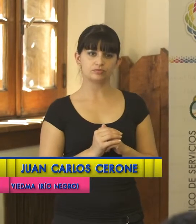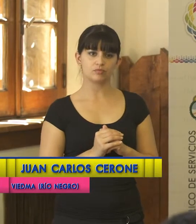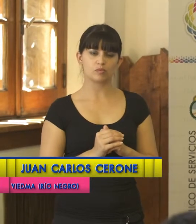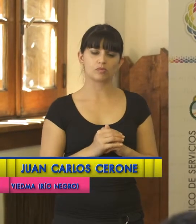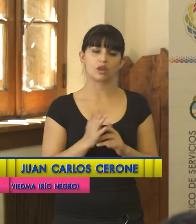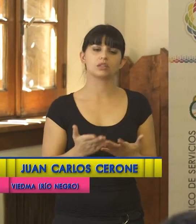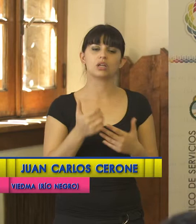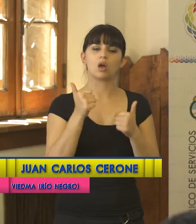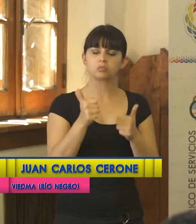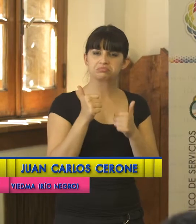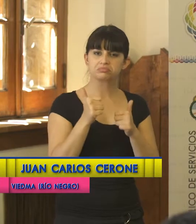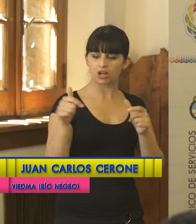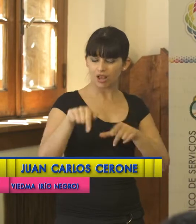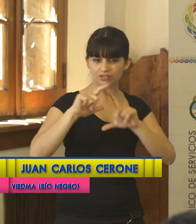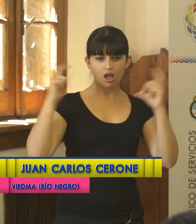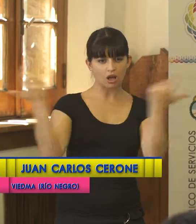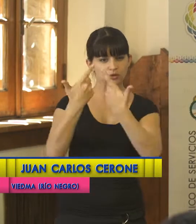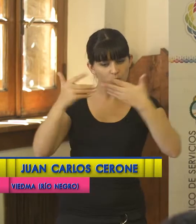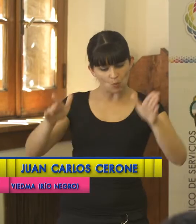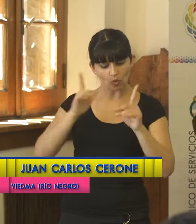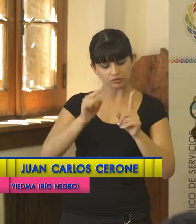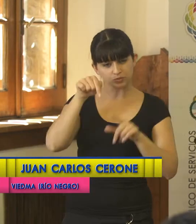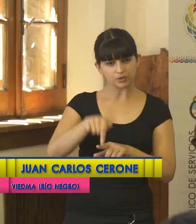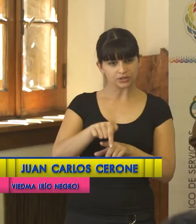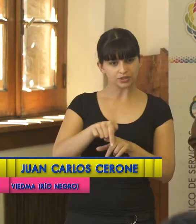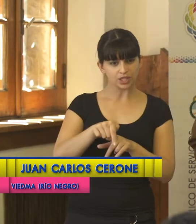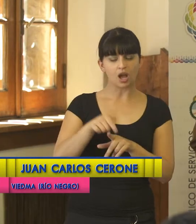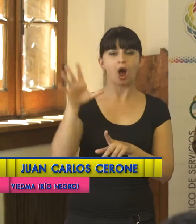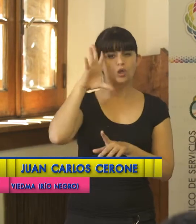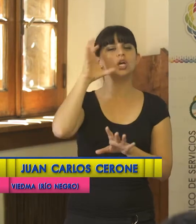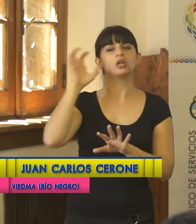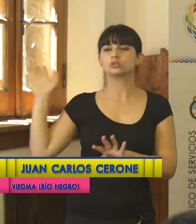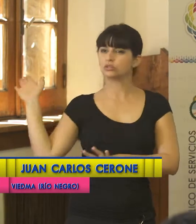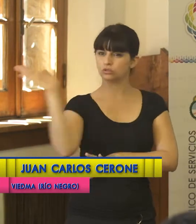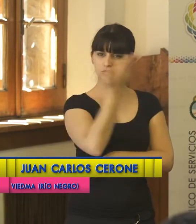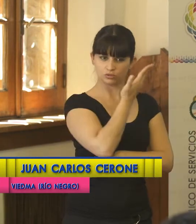el pueblo que una audiencia como esta nos acordemos de todos uno